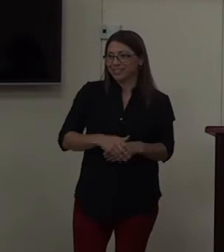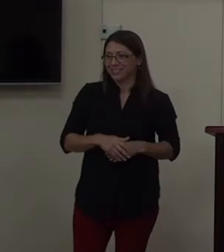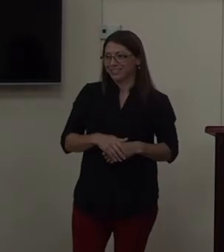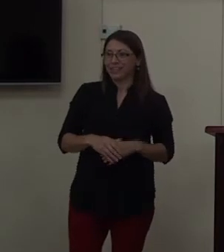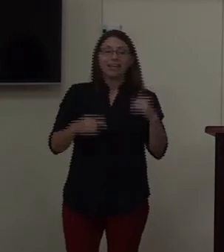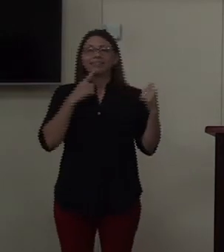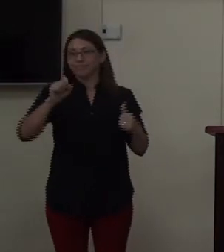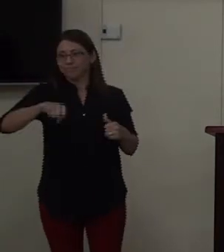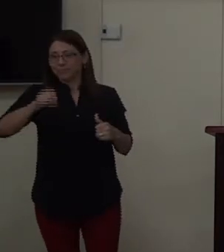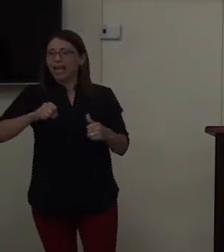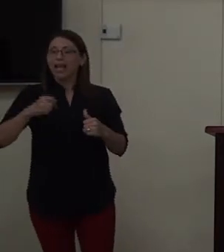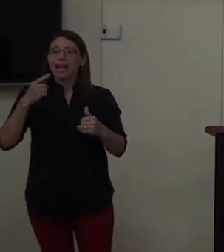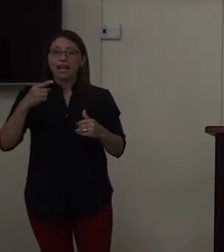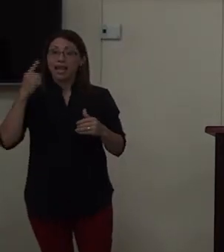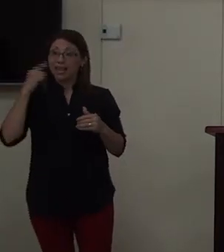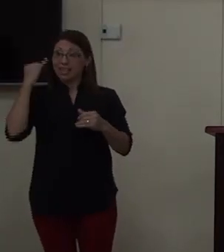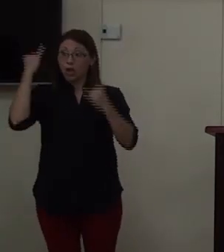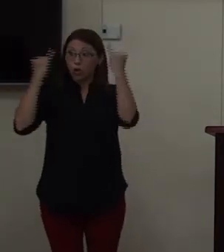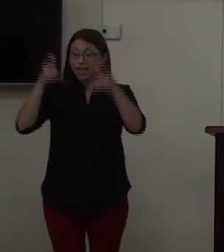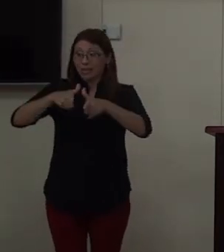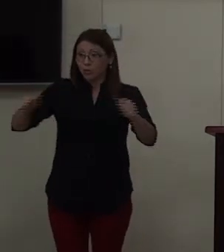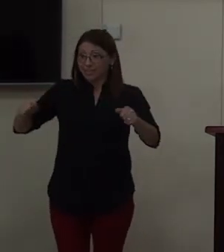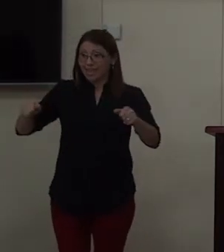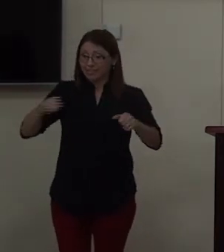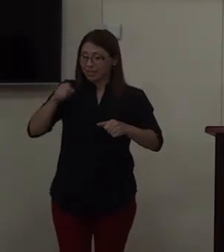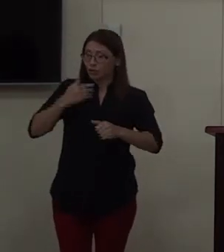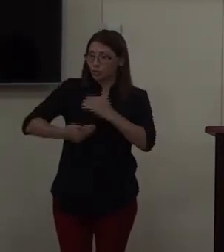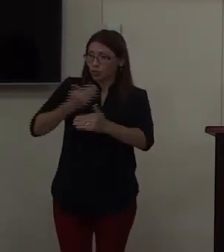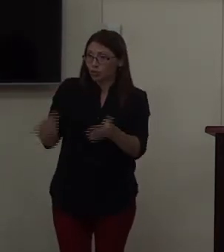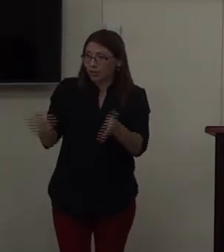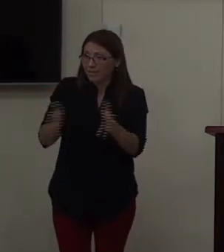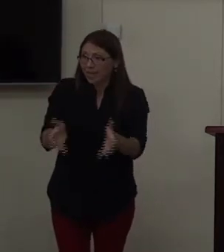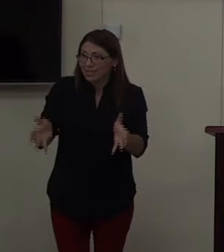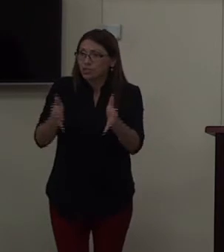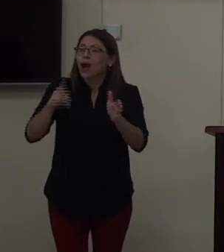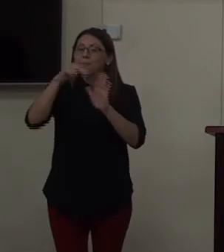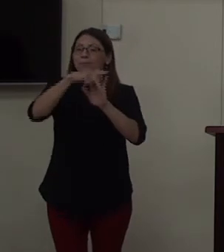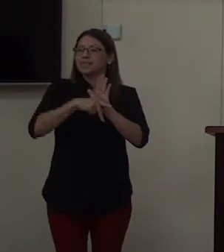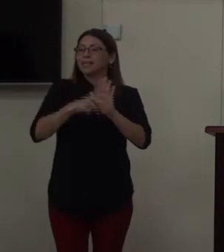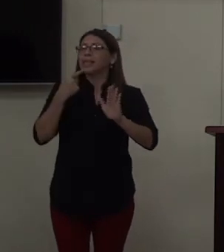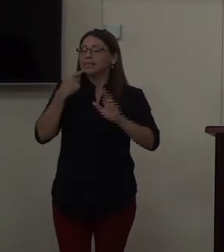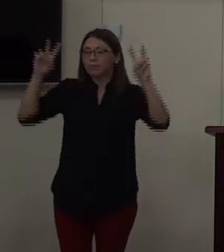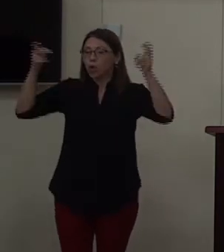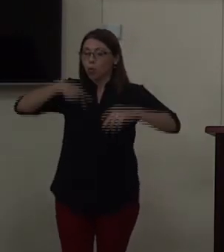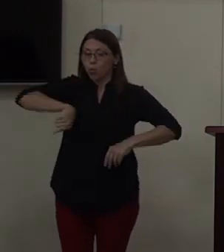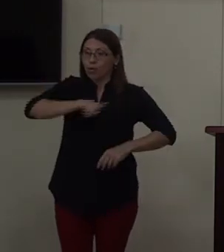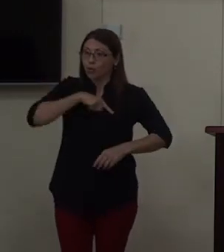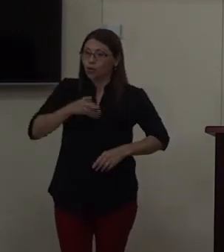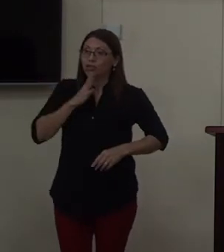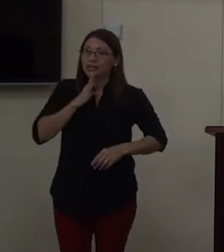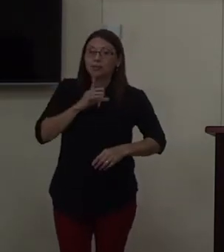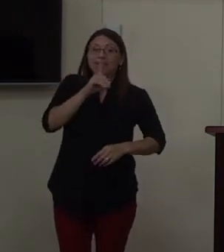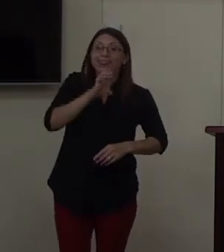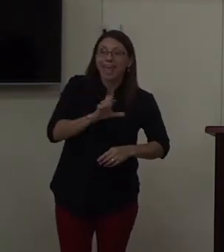en ideologías lingüísticas y en estos procesos de revitalización es que cuando estamos hablando de la lengua, no estamos hablando de la